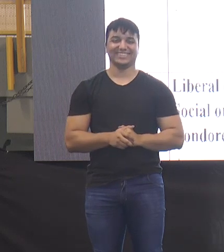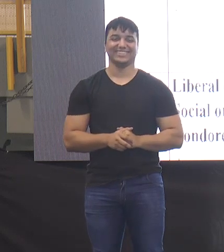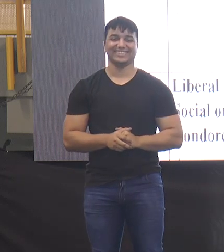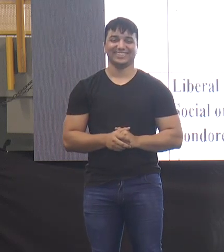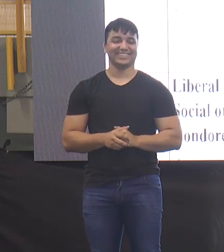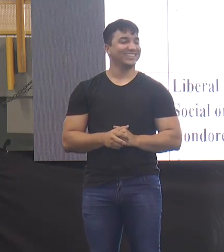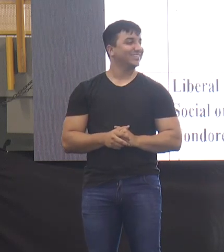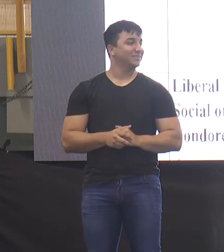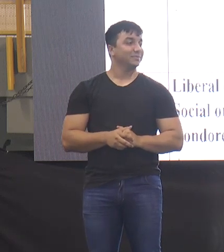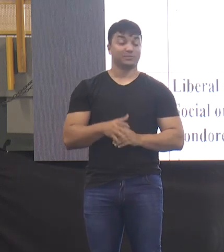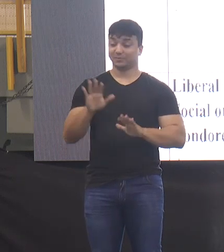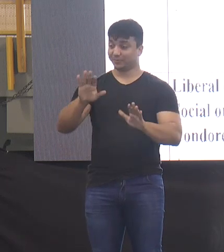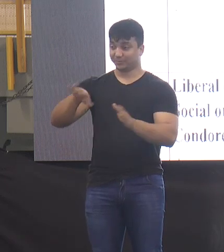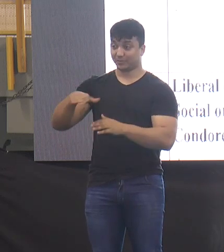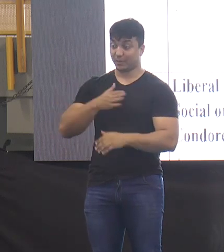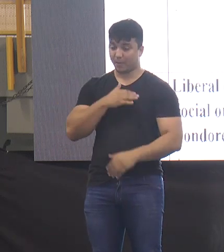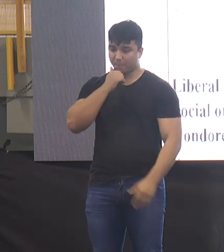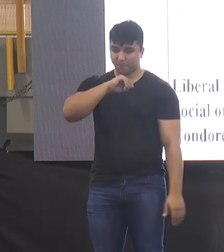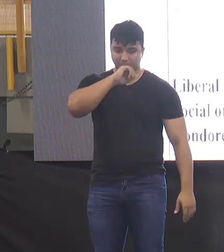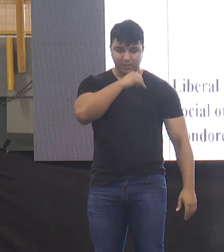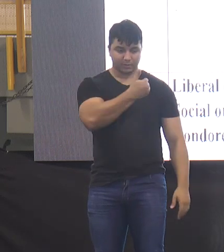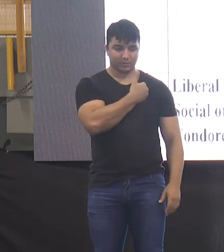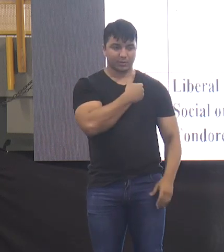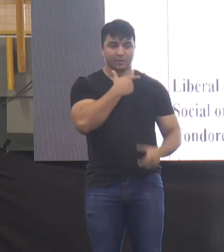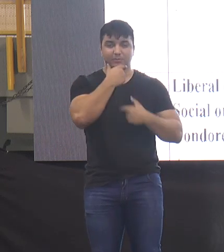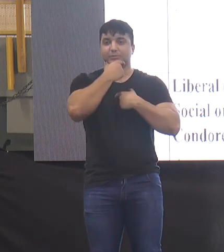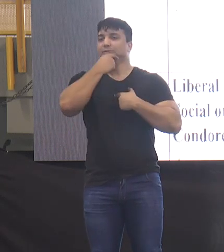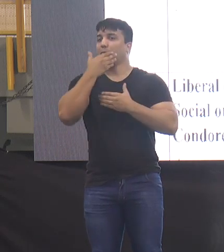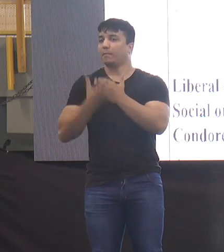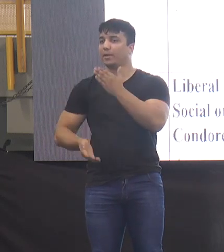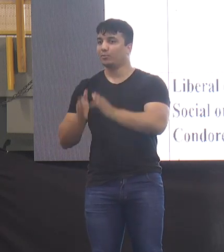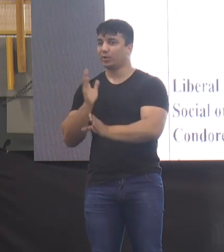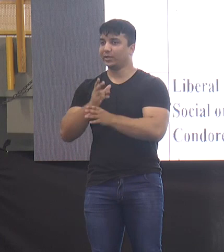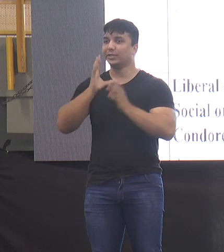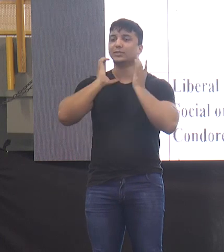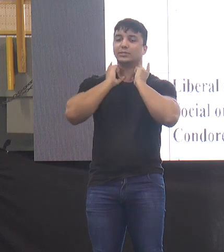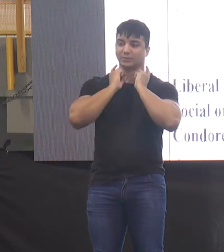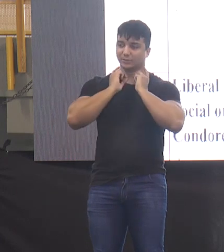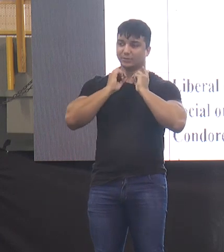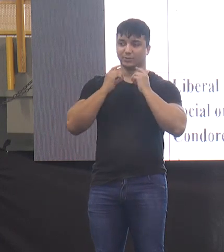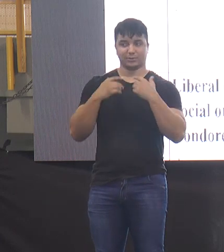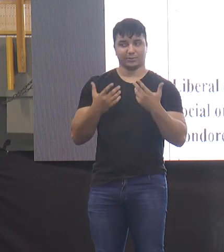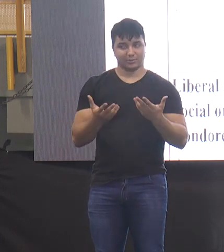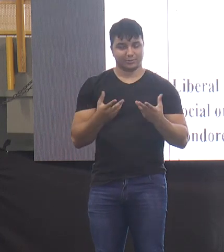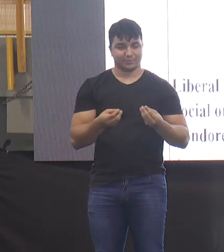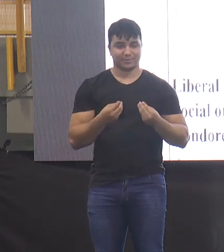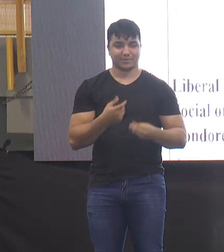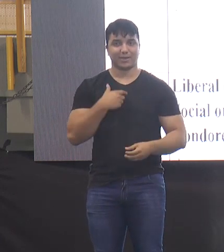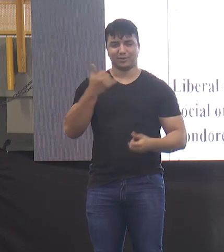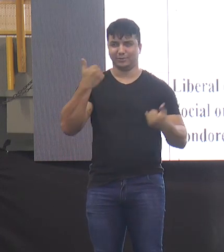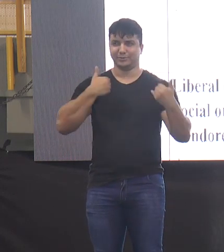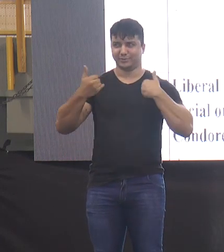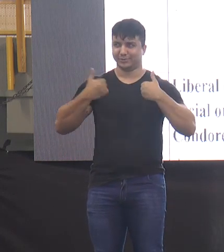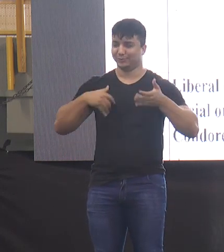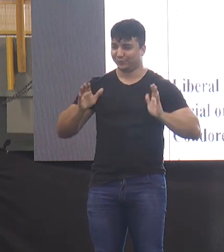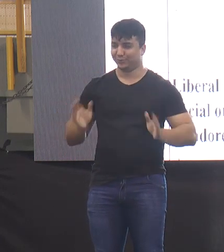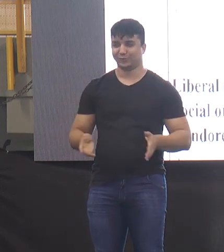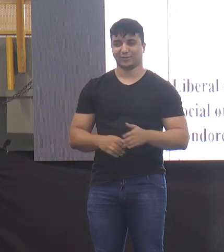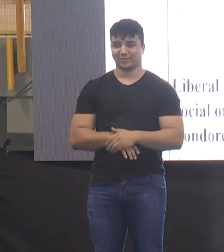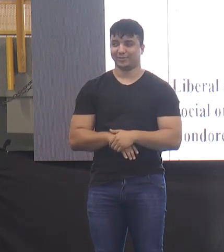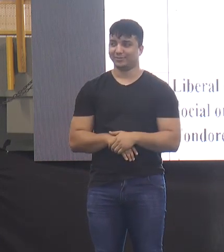A minha mãe diria para mim, só não perde a cabeça porque está pregada no corpo, né? Essa eu já ouvi várias